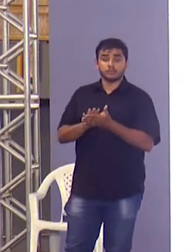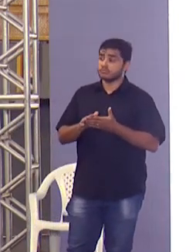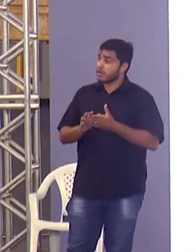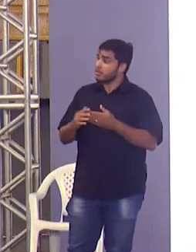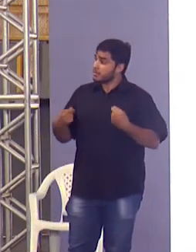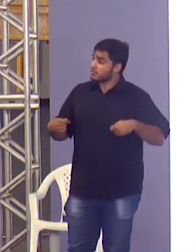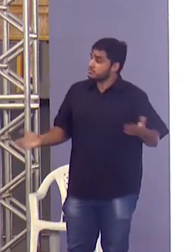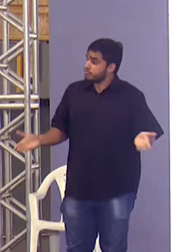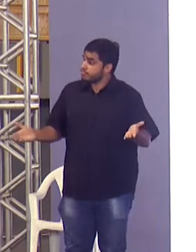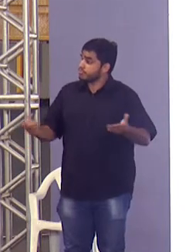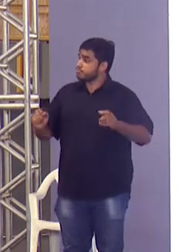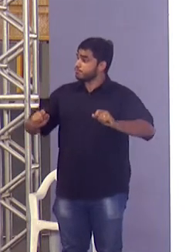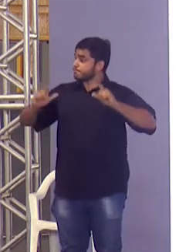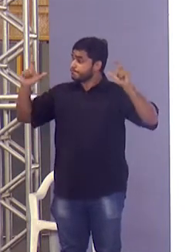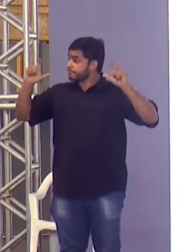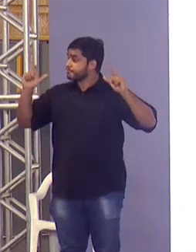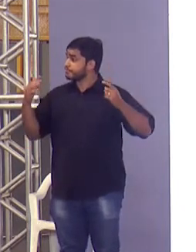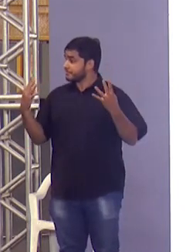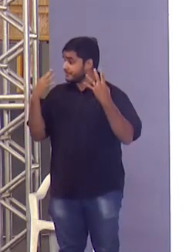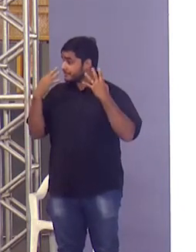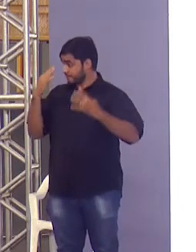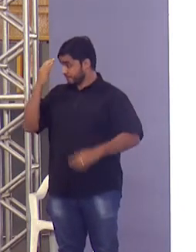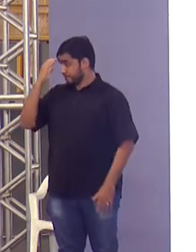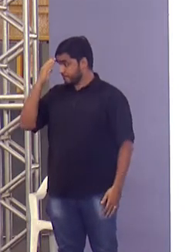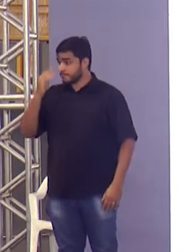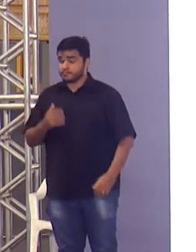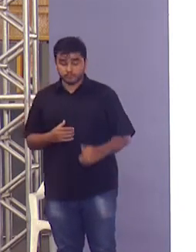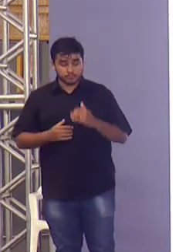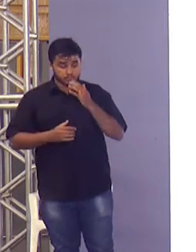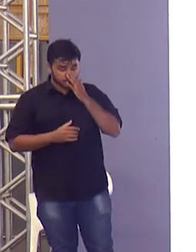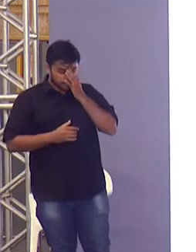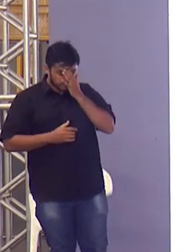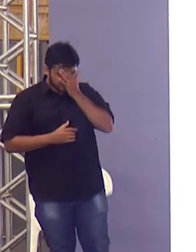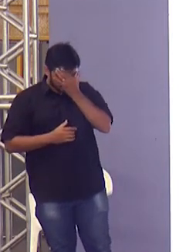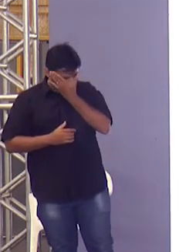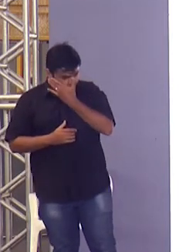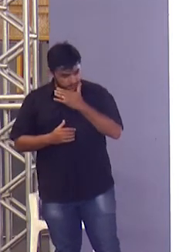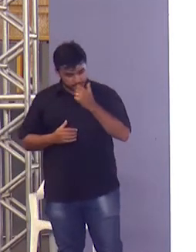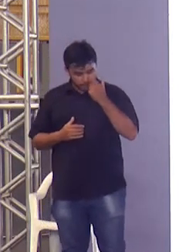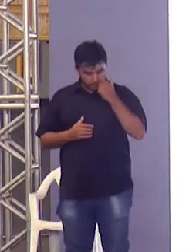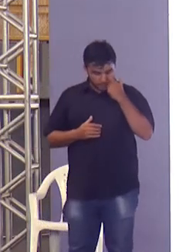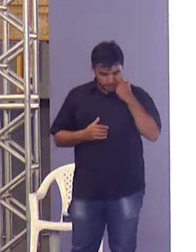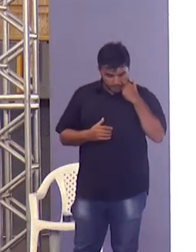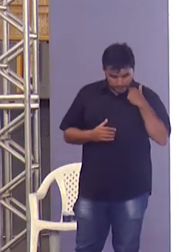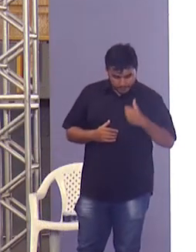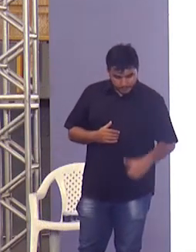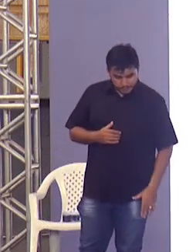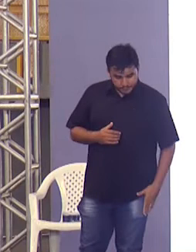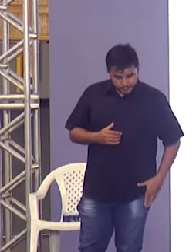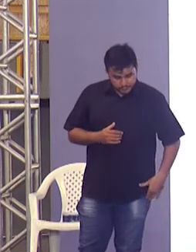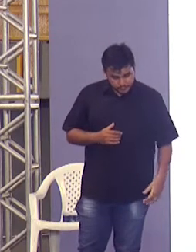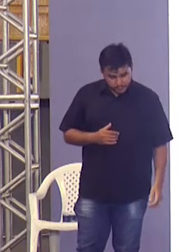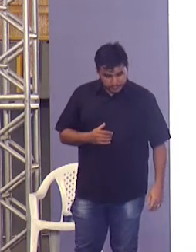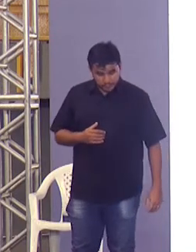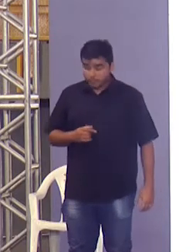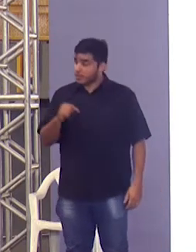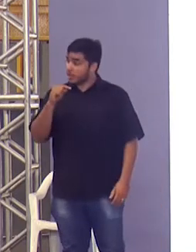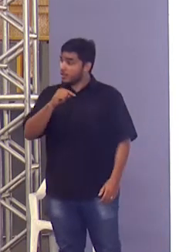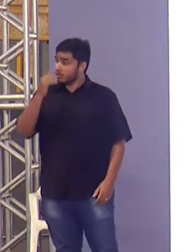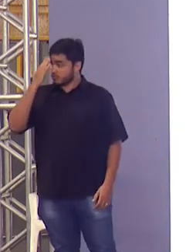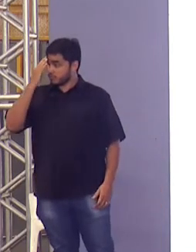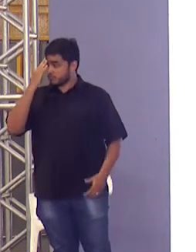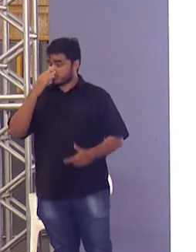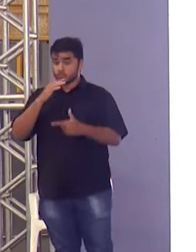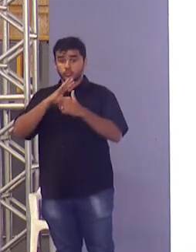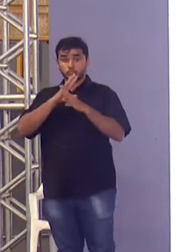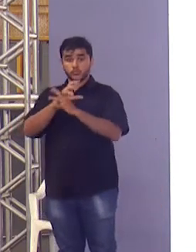Então vamos lá, de novo. O dividendo é igual ao divisor vezes o quociente mais o